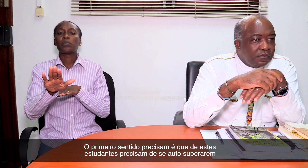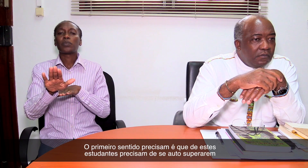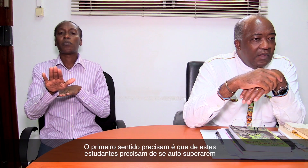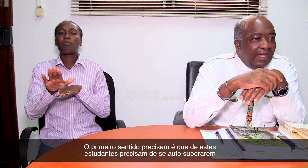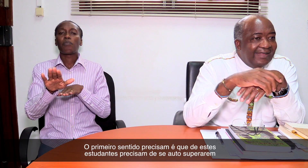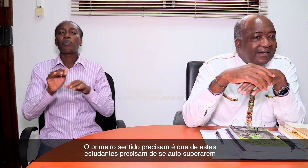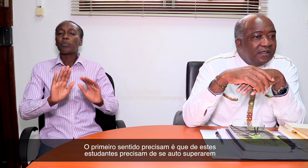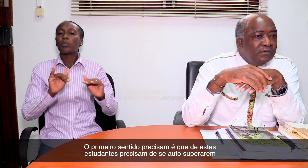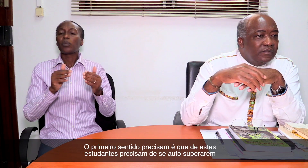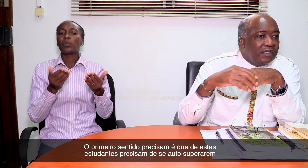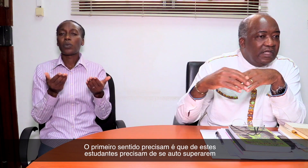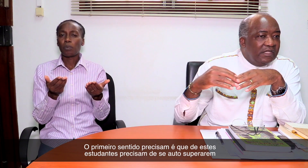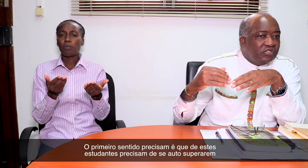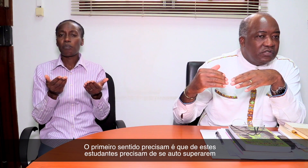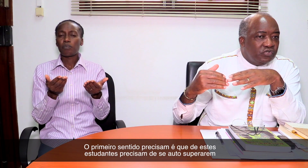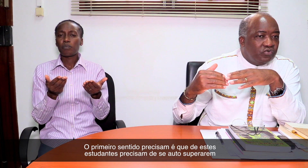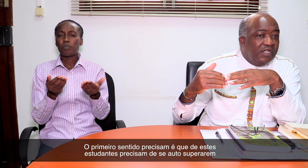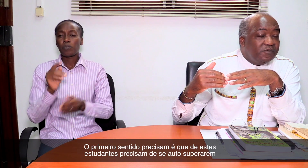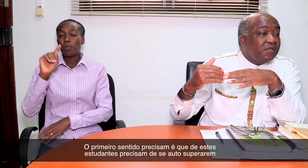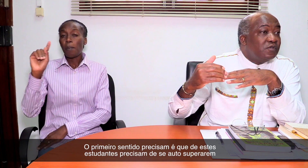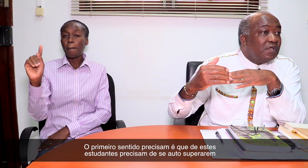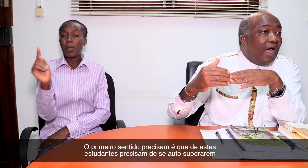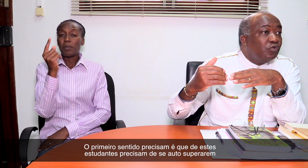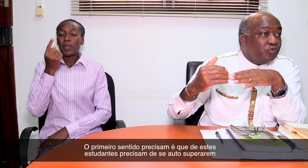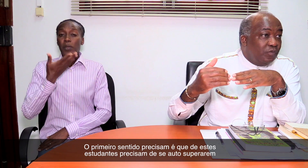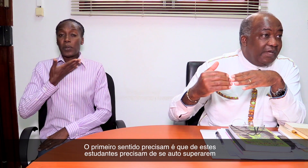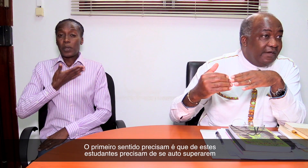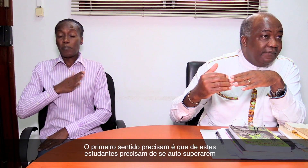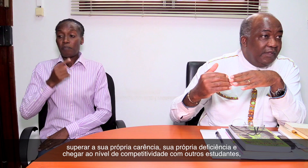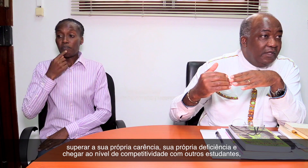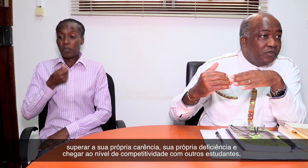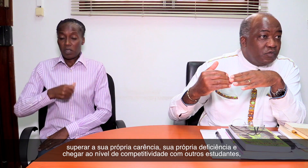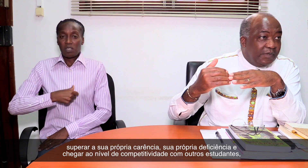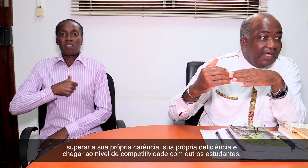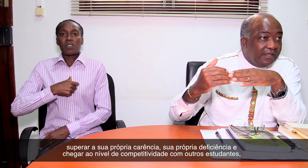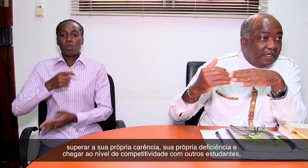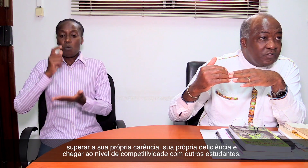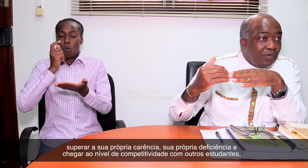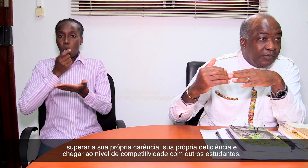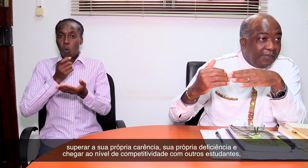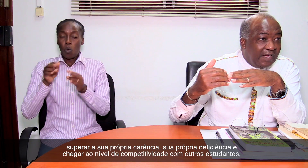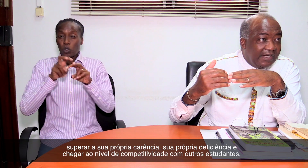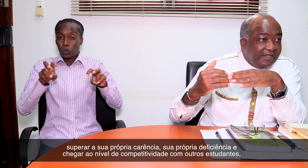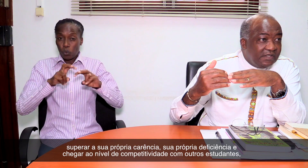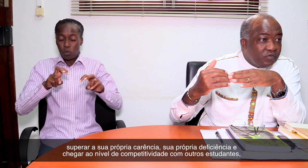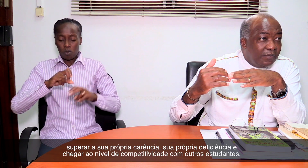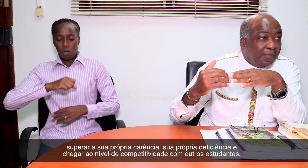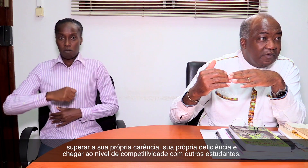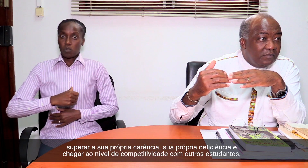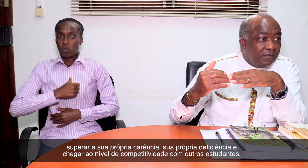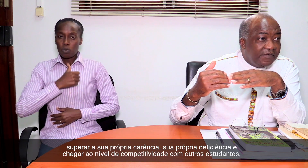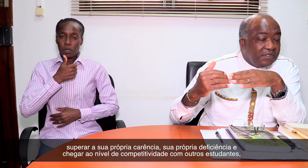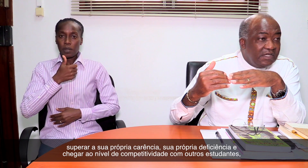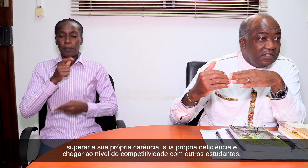é de que estes estudantes precisam de se autossuperar. superar a sua própria carência, a sua